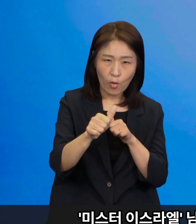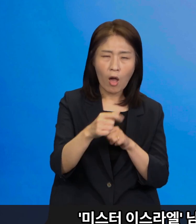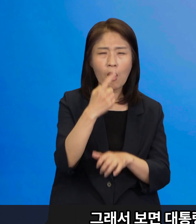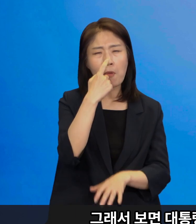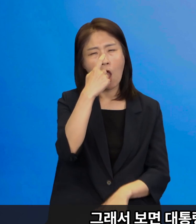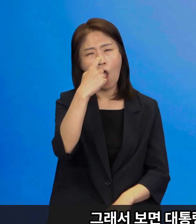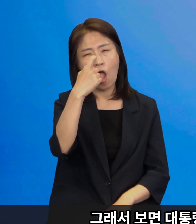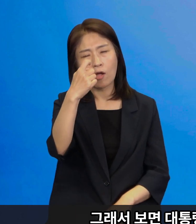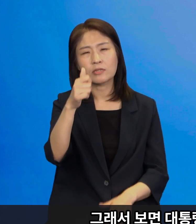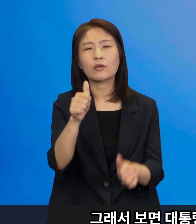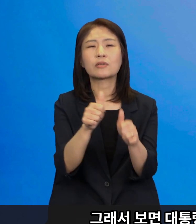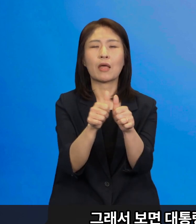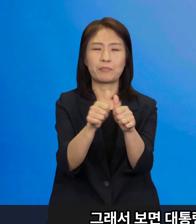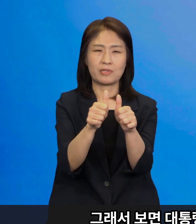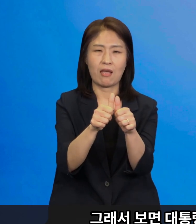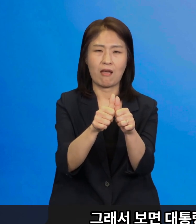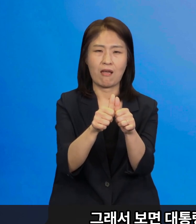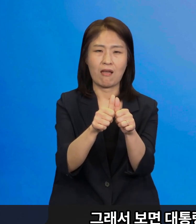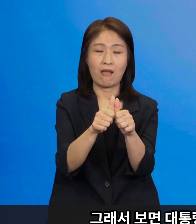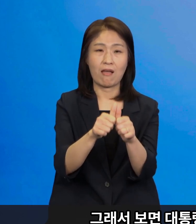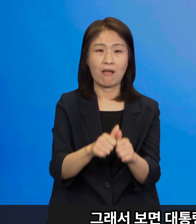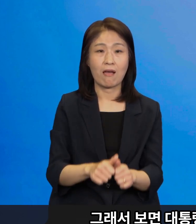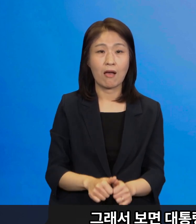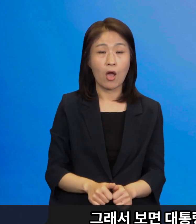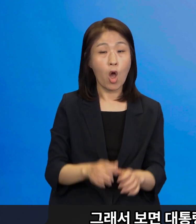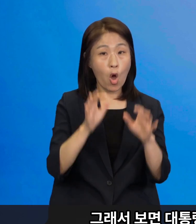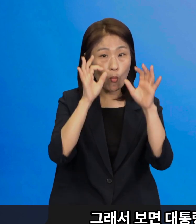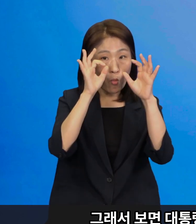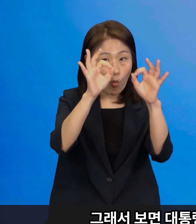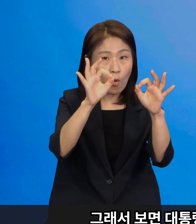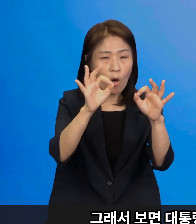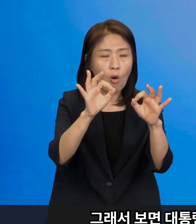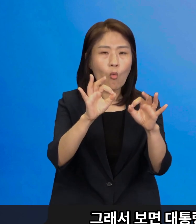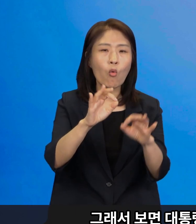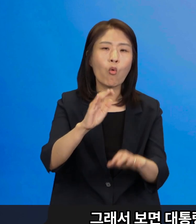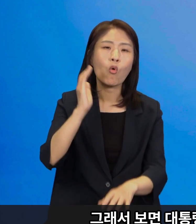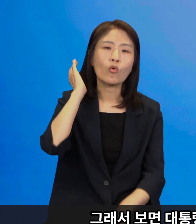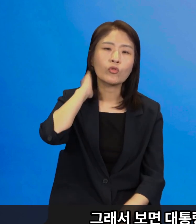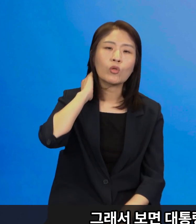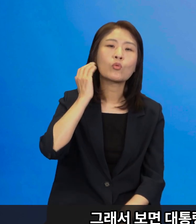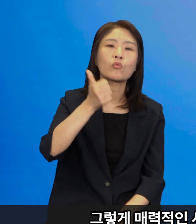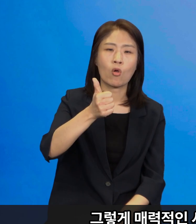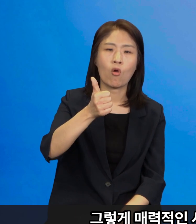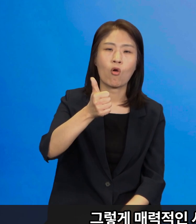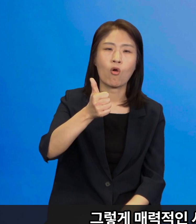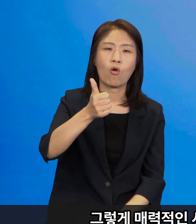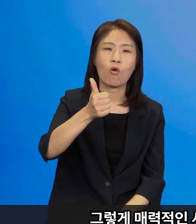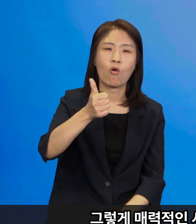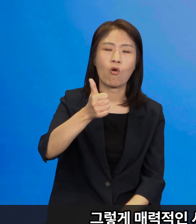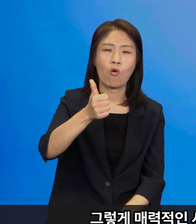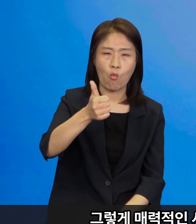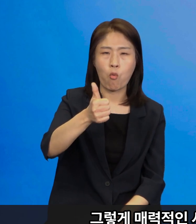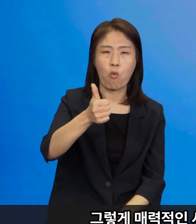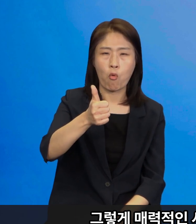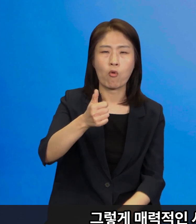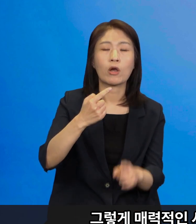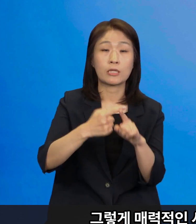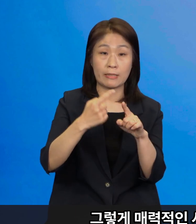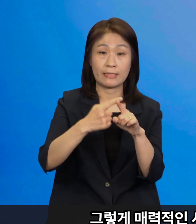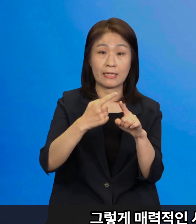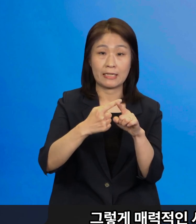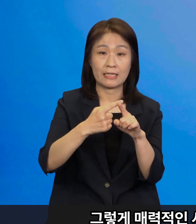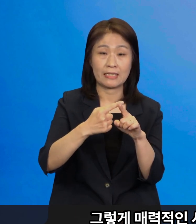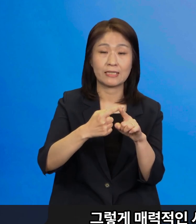매력적인 남자. 그래서 보면 야, 대통령감이다 이렇게 느껴질 정도로 그렇게 매력적인 사람이